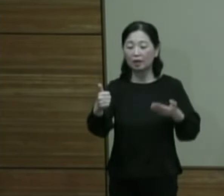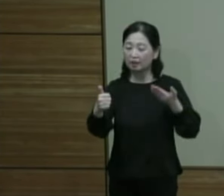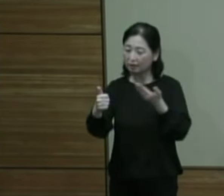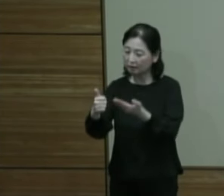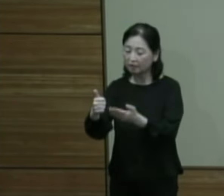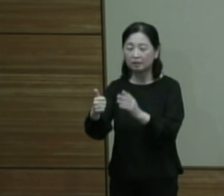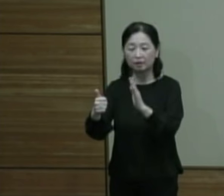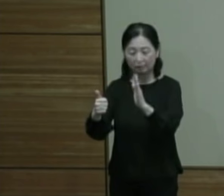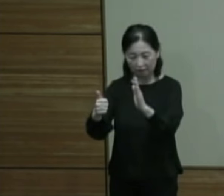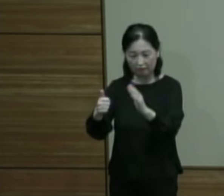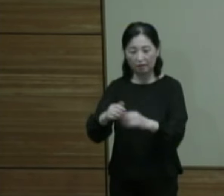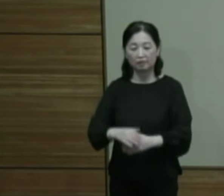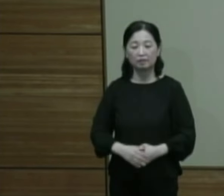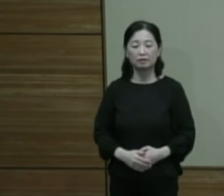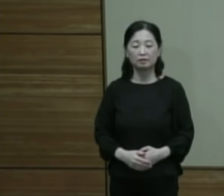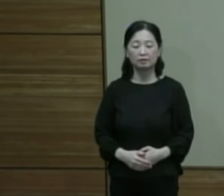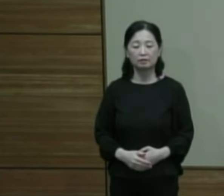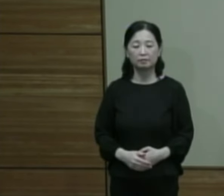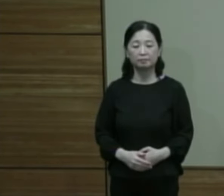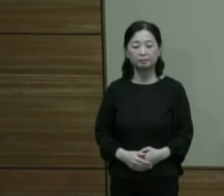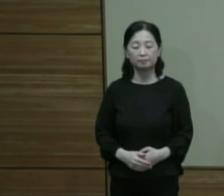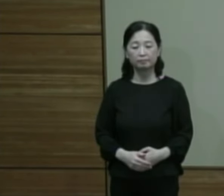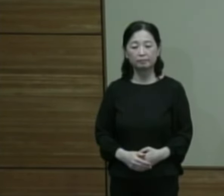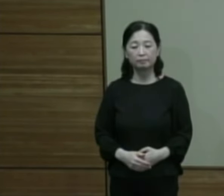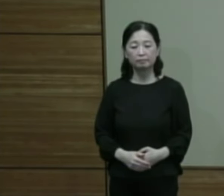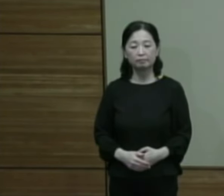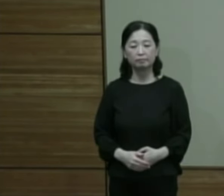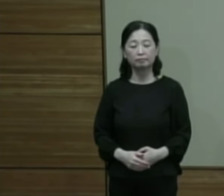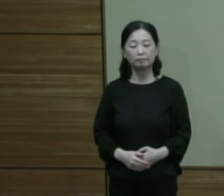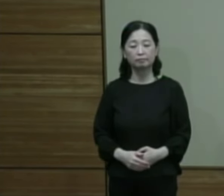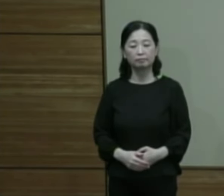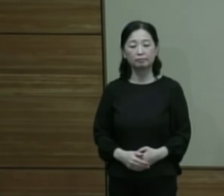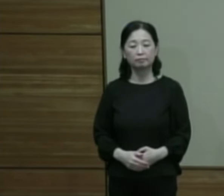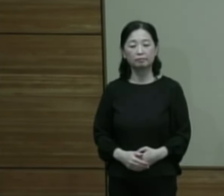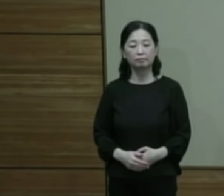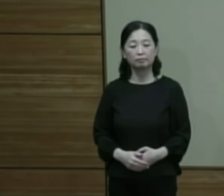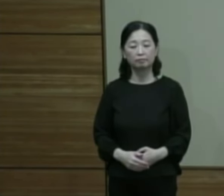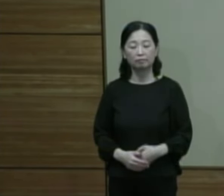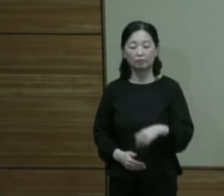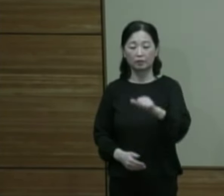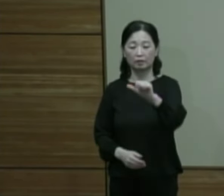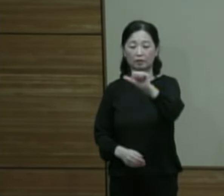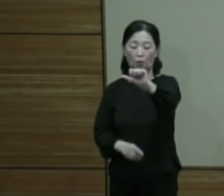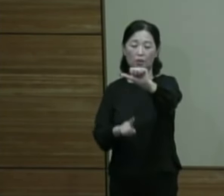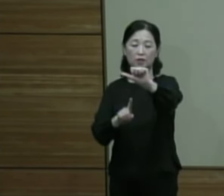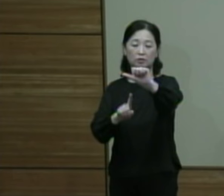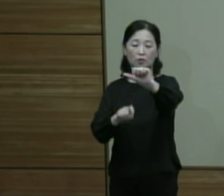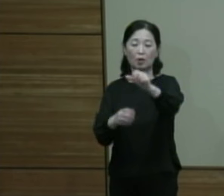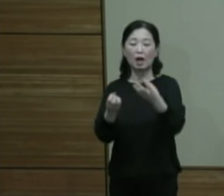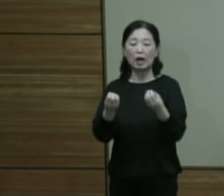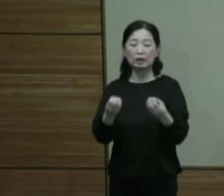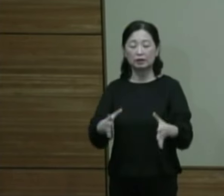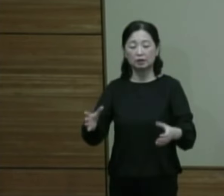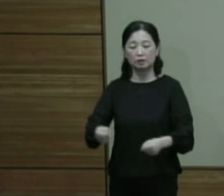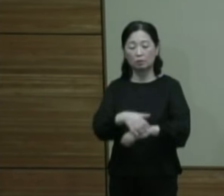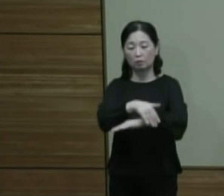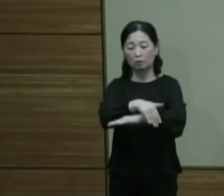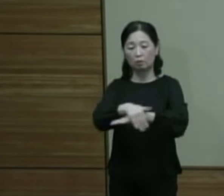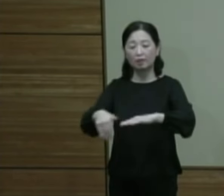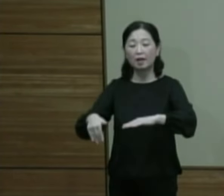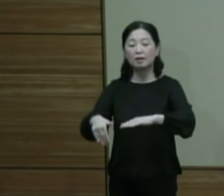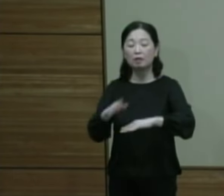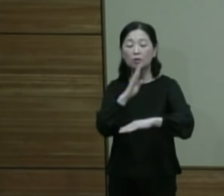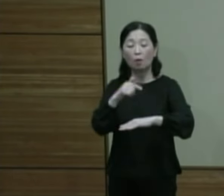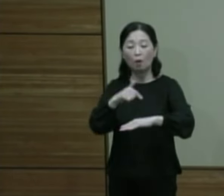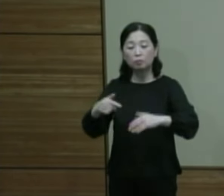います。それからこれも5月10日に行いました新総合計画策定本部の第1回本部会議の